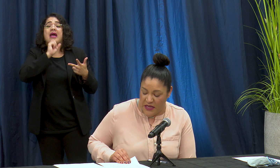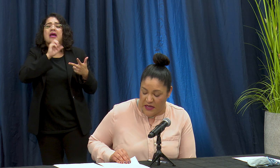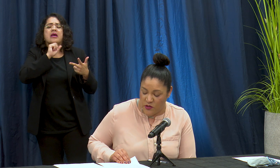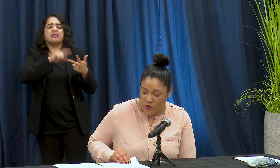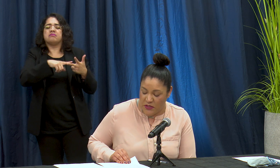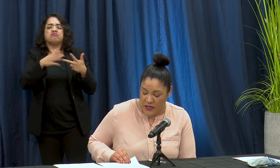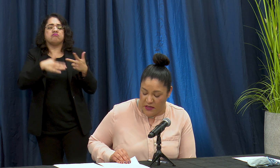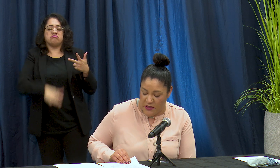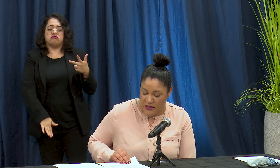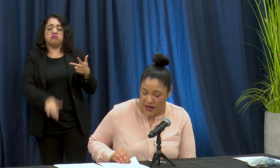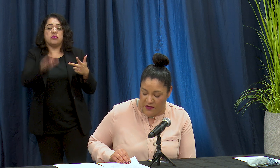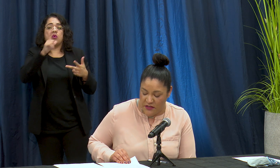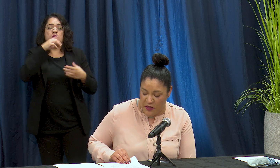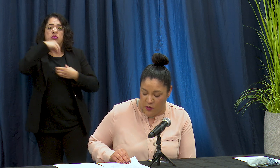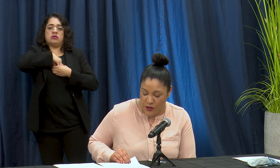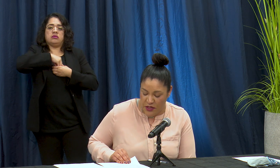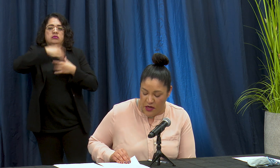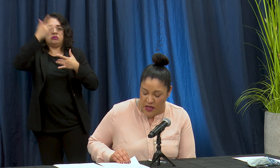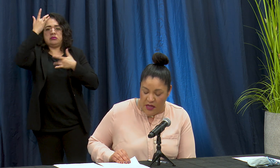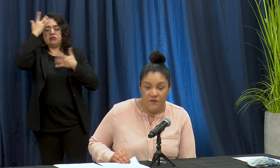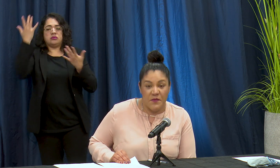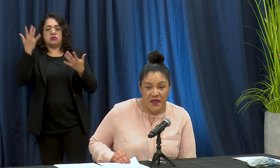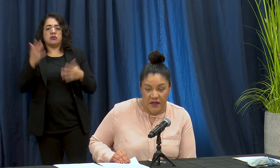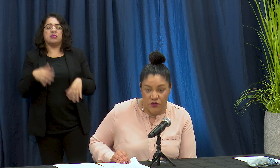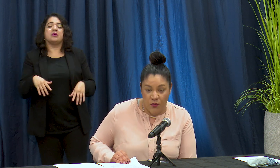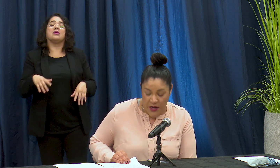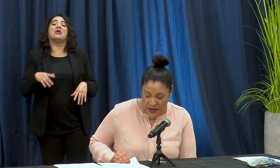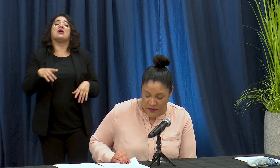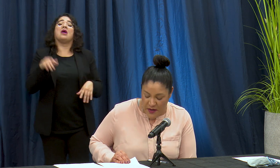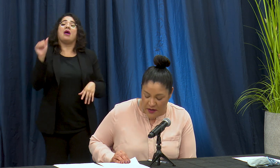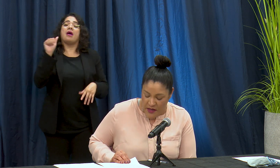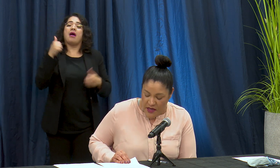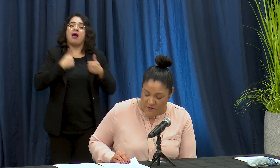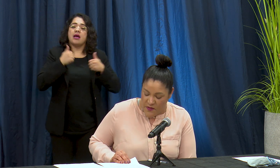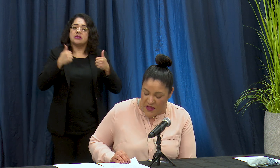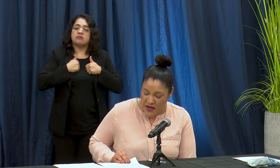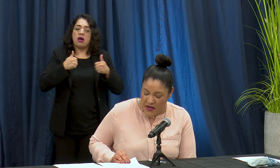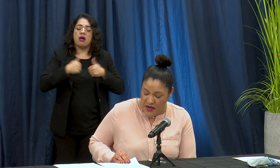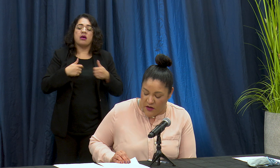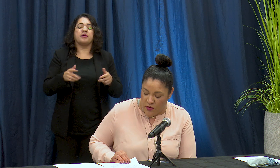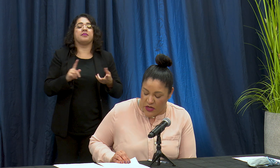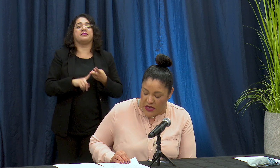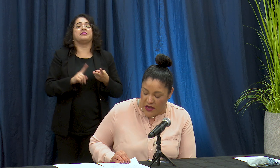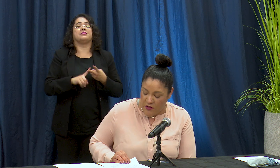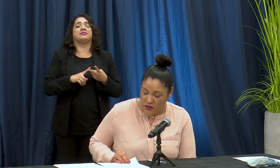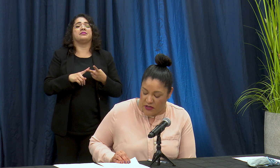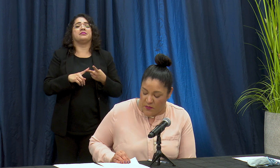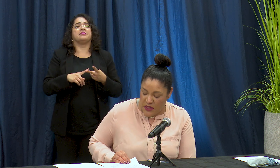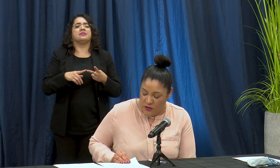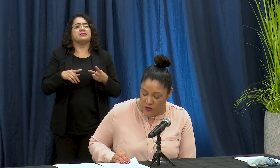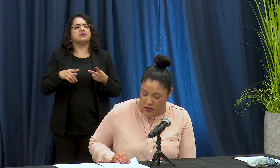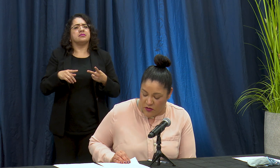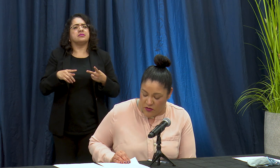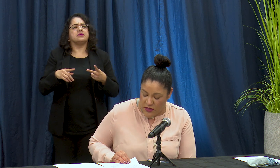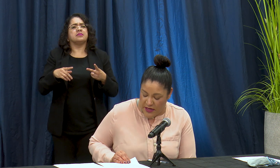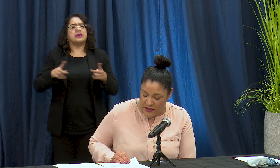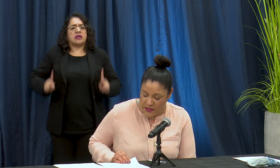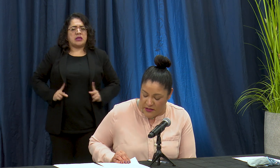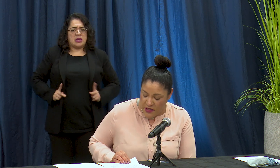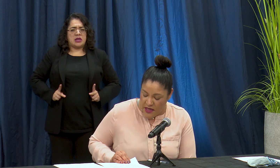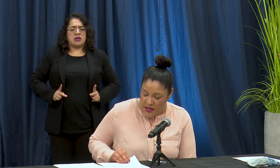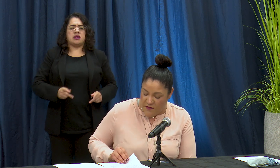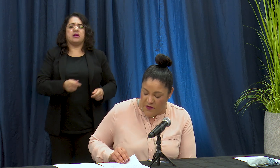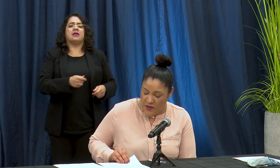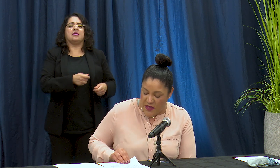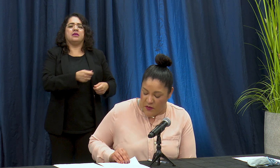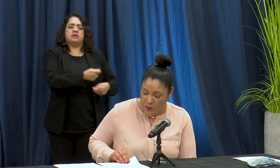afecciones médicas subsiguientes graves que incluyen enfermedades como el asma, enfermedad renal crónica o tratamiento con